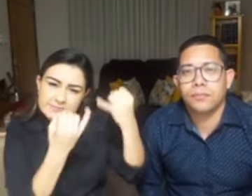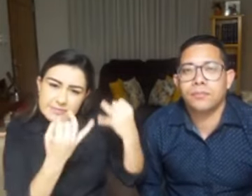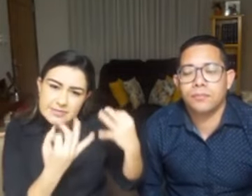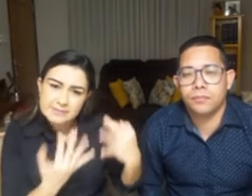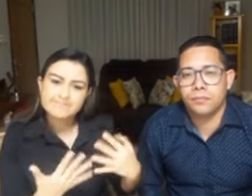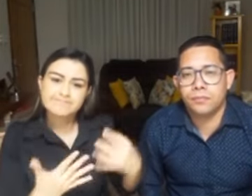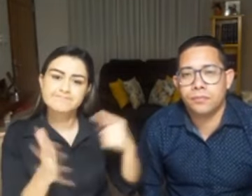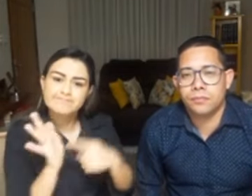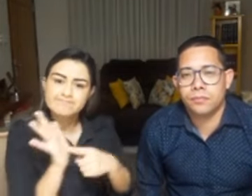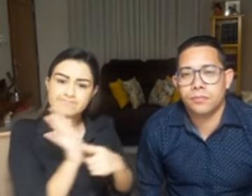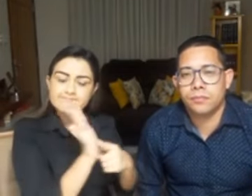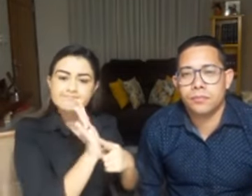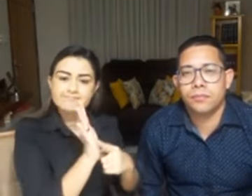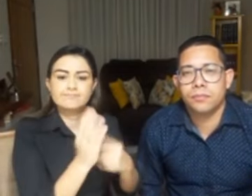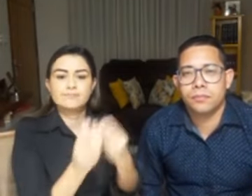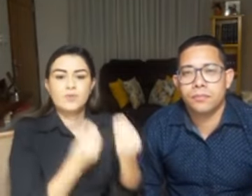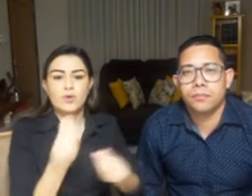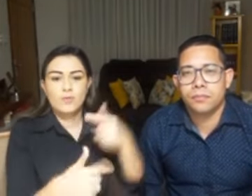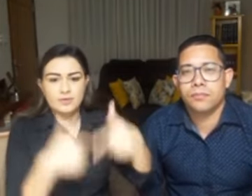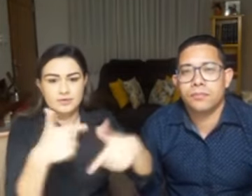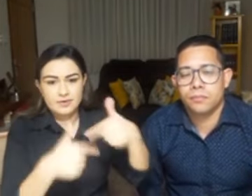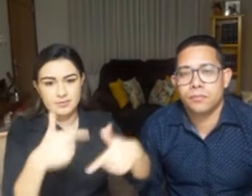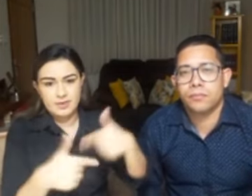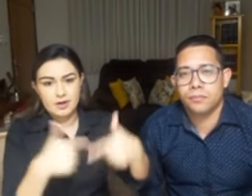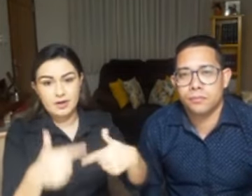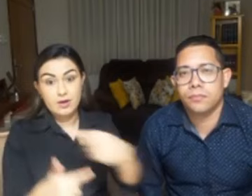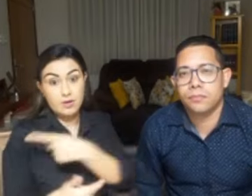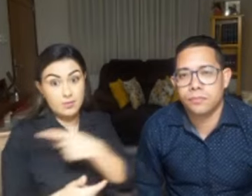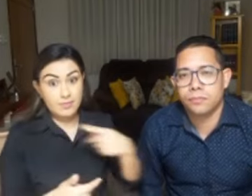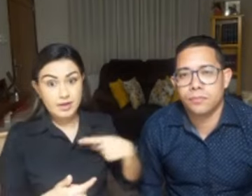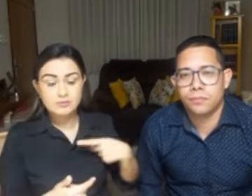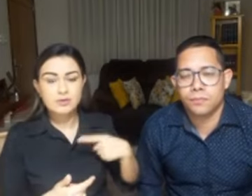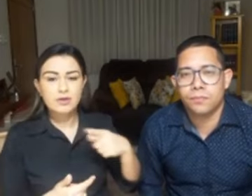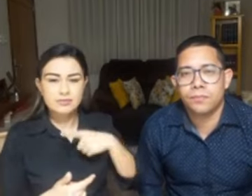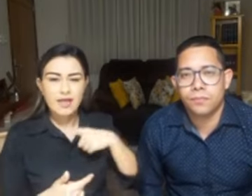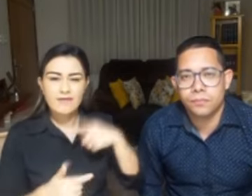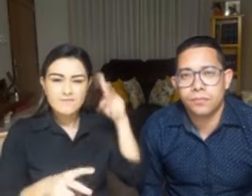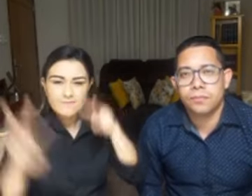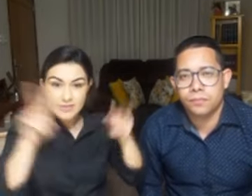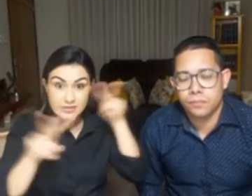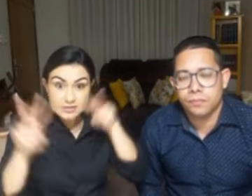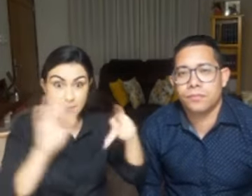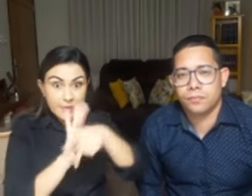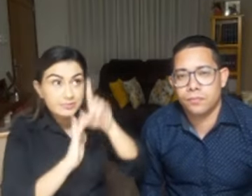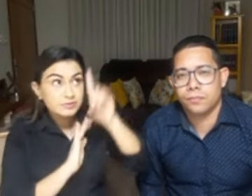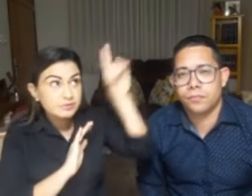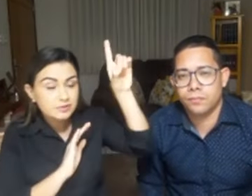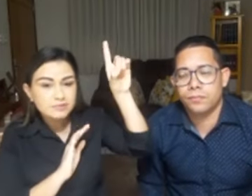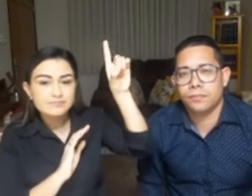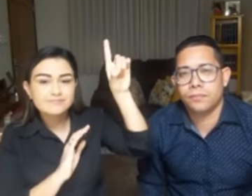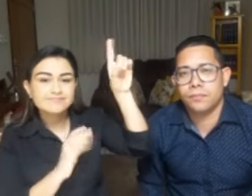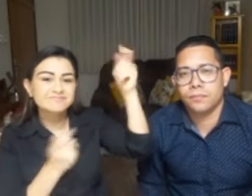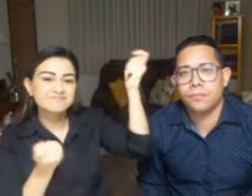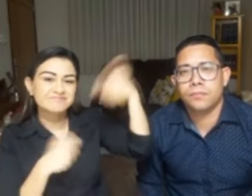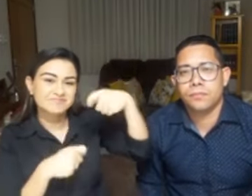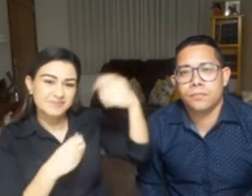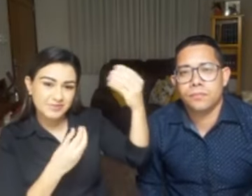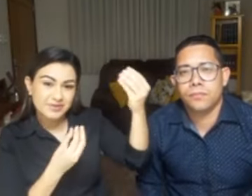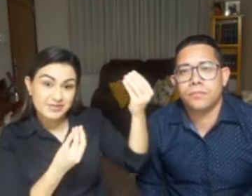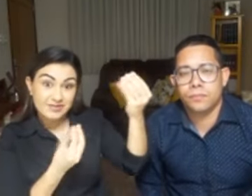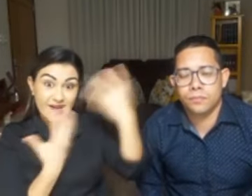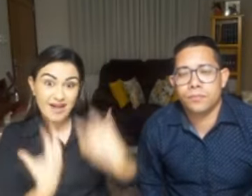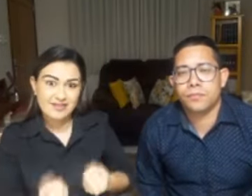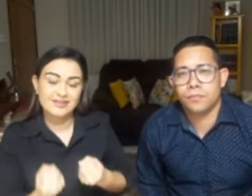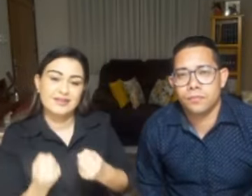que com certeza o pastor, tendo uma visão de Deus, ele vai abraçar, né, esse projeto que é tão